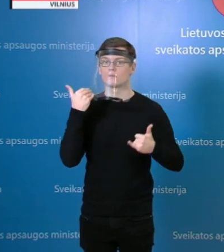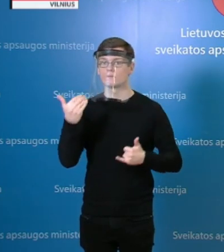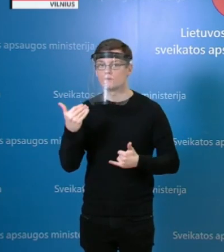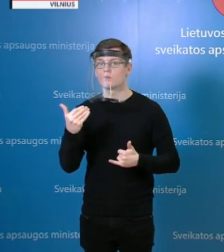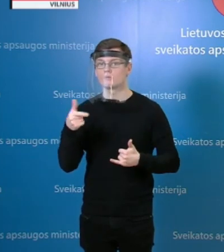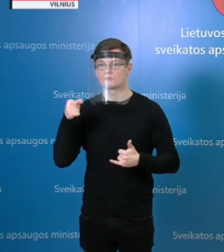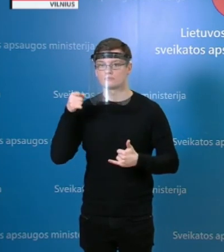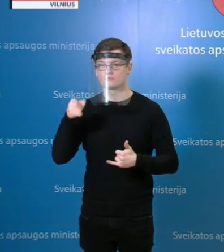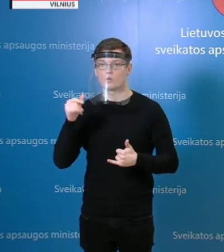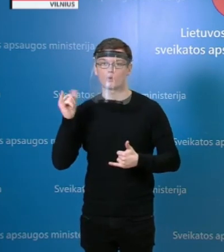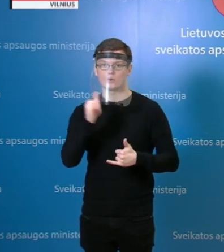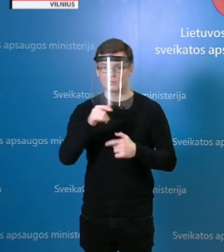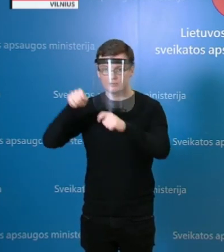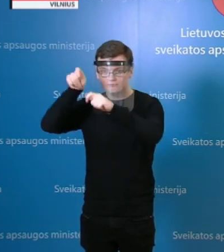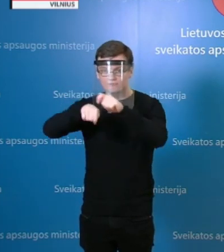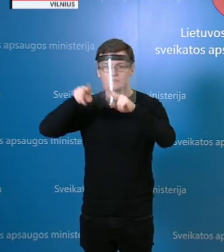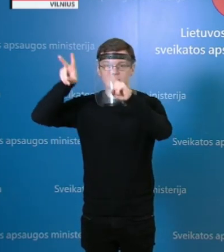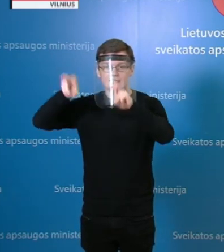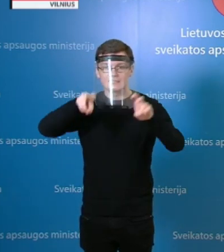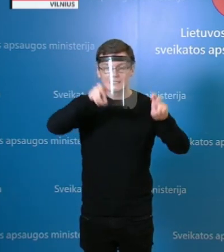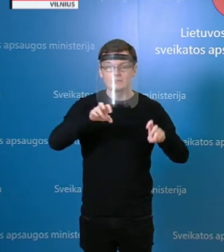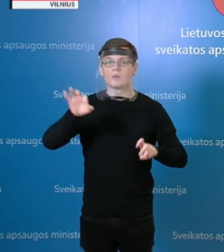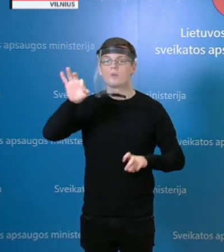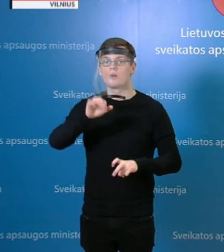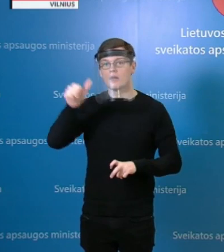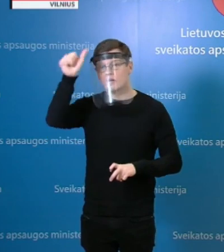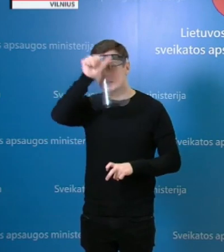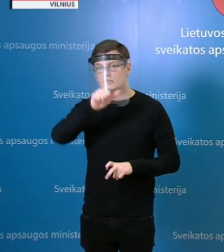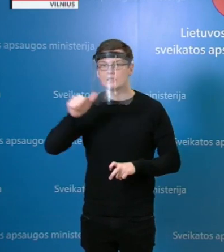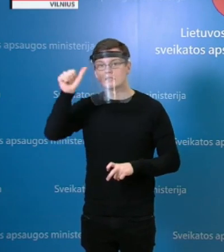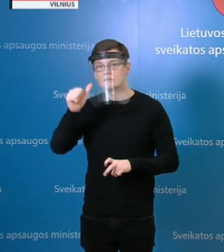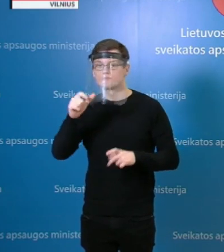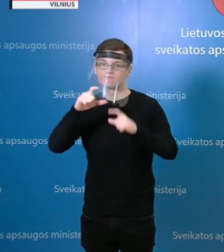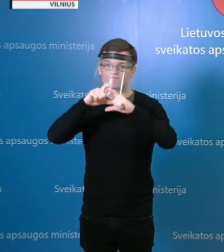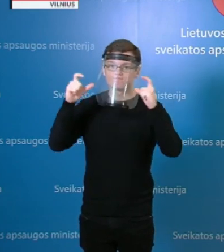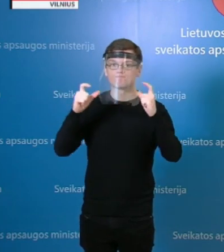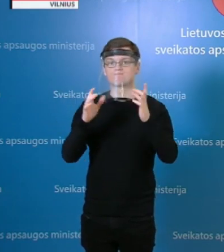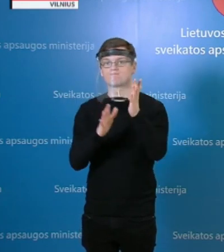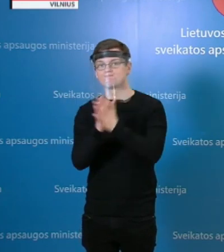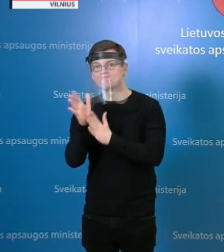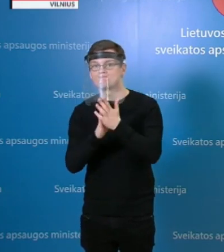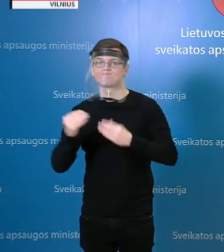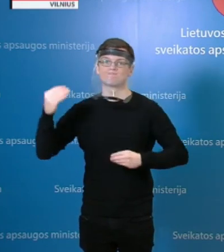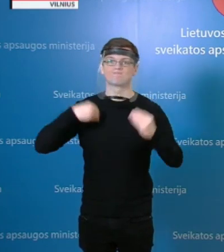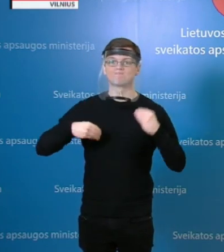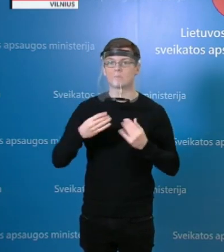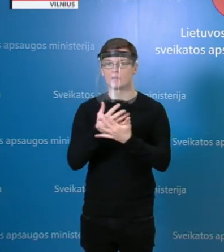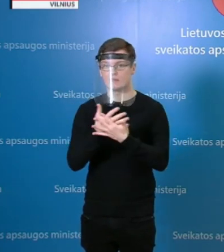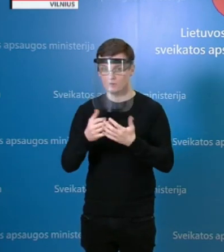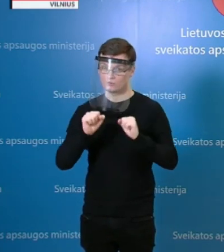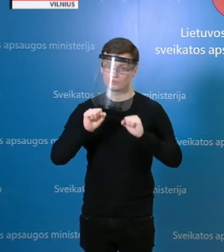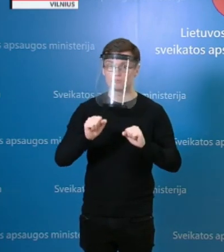tyrimas. Pagrindiniai klausimai buvo susiję su asmeninio apsaugos priemonių naudojimu ir infekcijų kontrolės reikalavimų